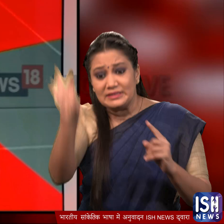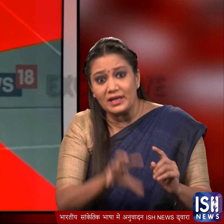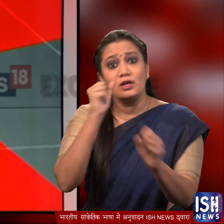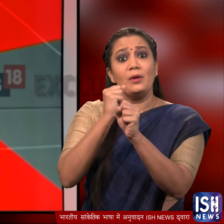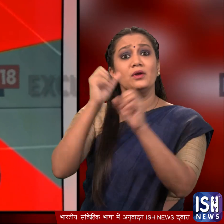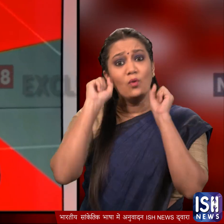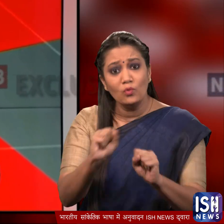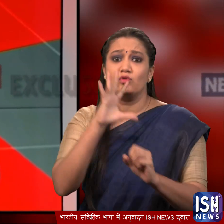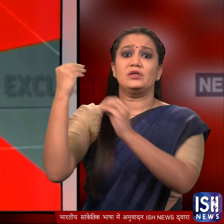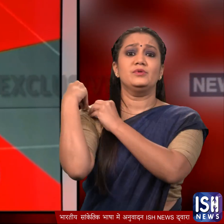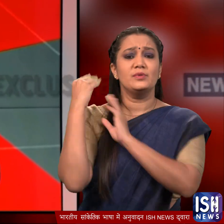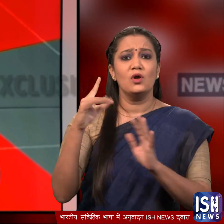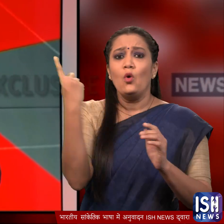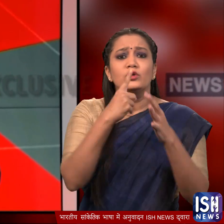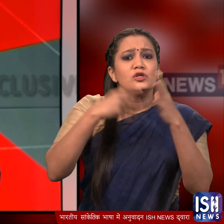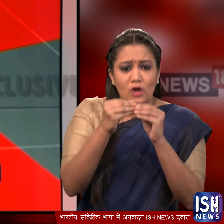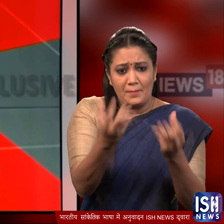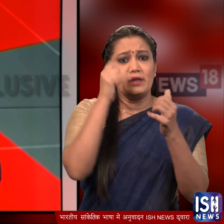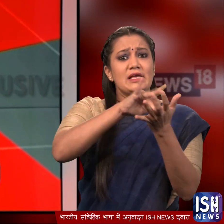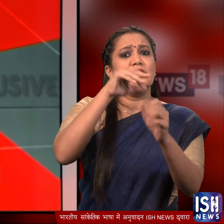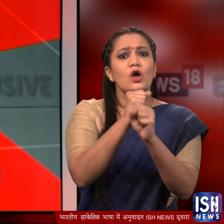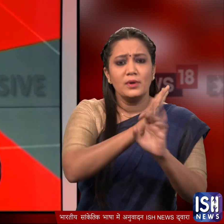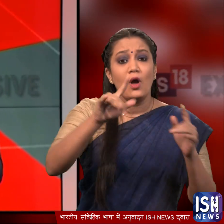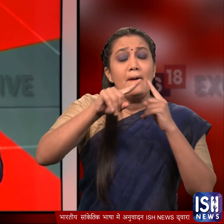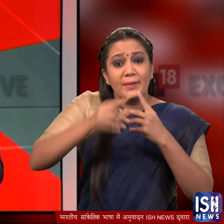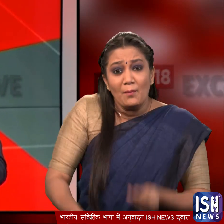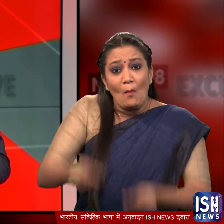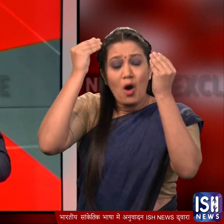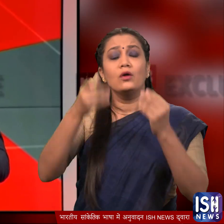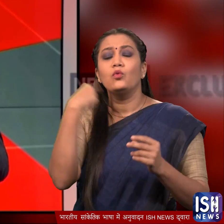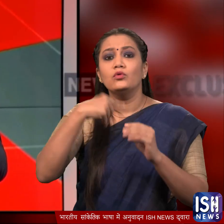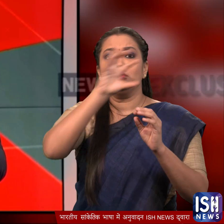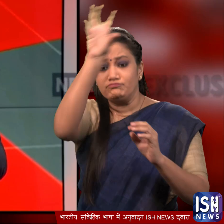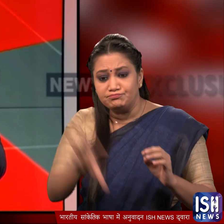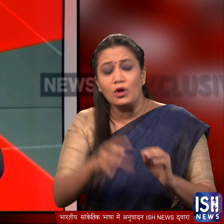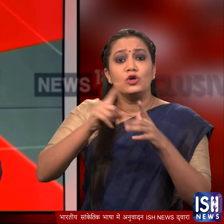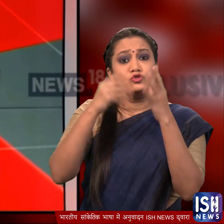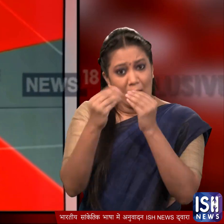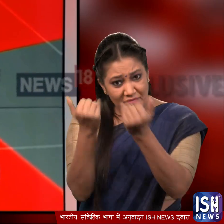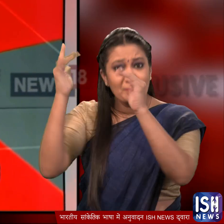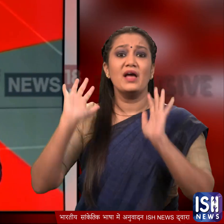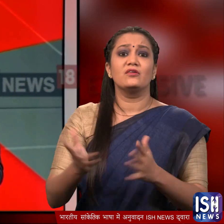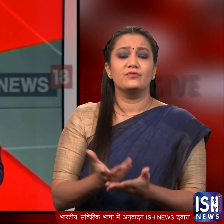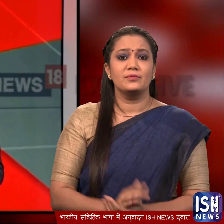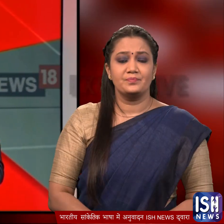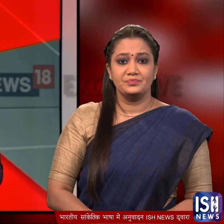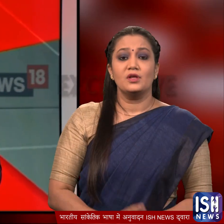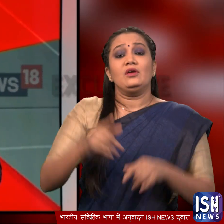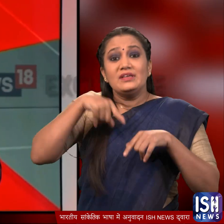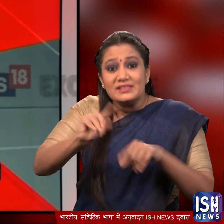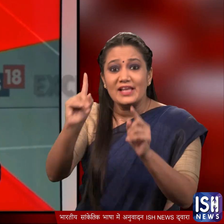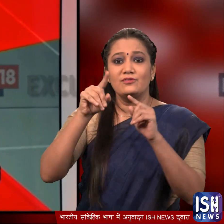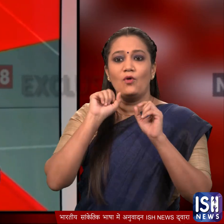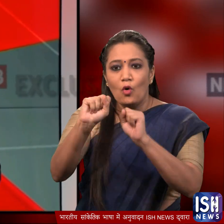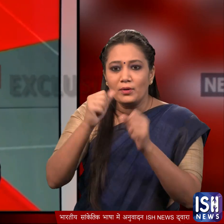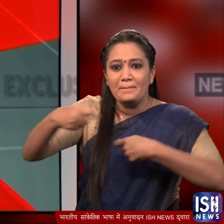उतनी जिम्मेदारी राज्य सरकारों की भी है। नौकरियां सिर्फ केंद्र सरकार नहीं देती, केंद्र सरकार से कई गुना ज्यादा पद राज्य सरकारों के पास है।